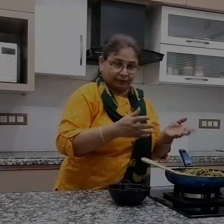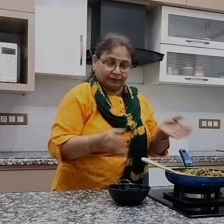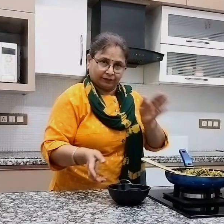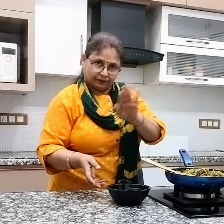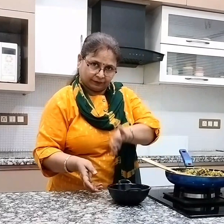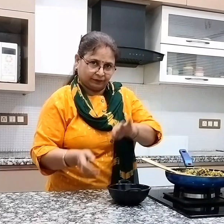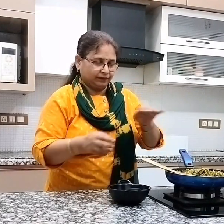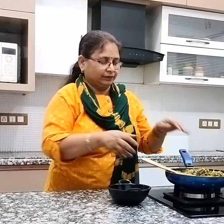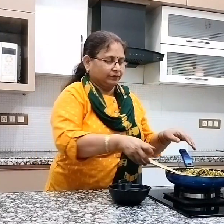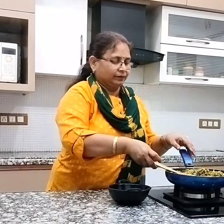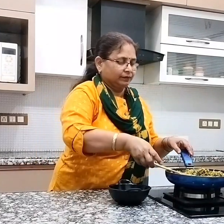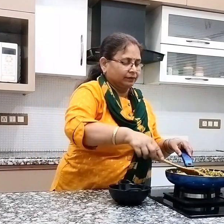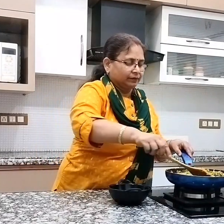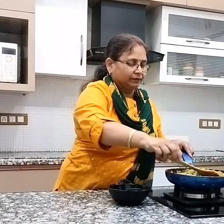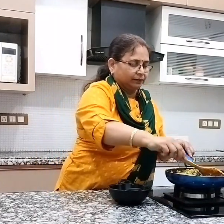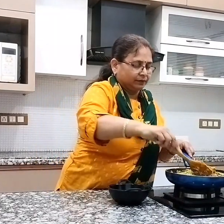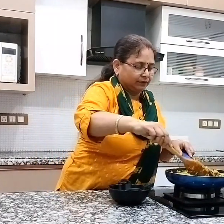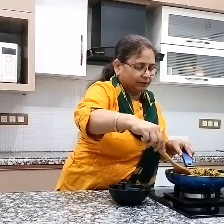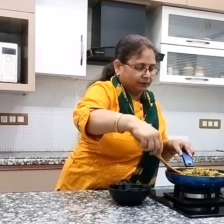अब इसको वाउल में निकाल लेंगे